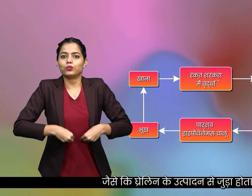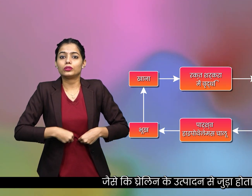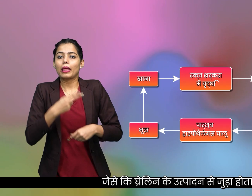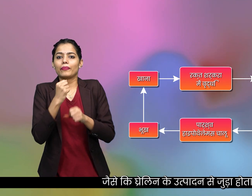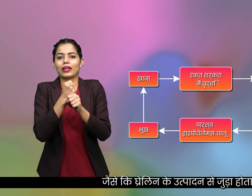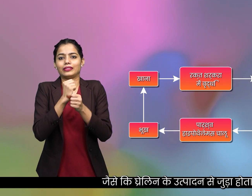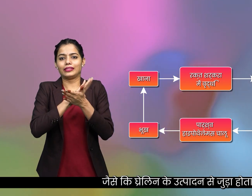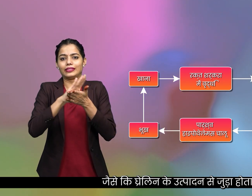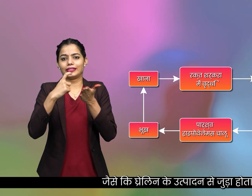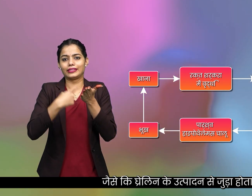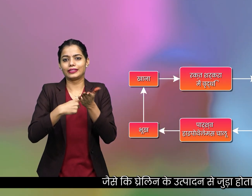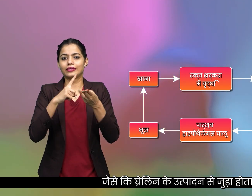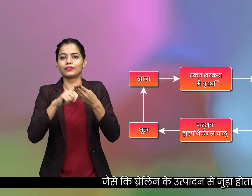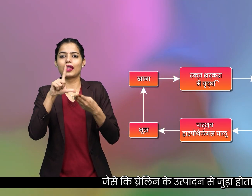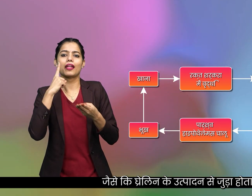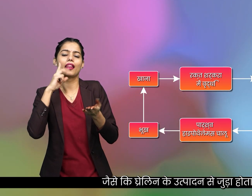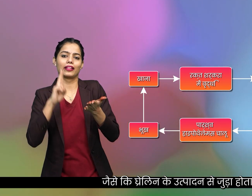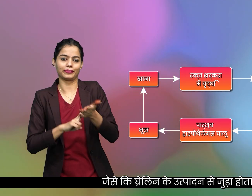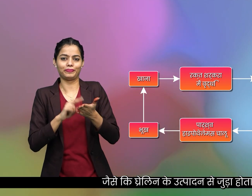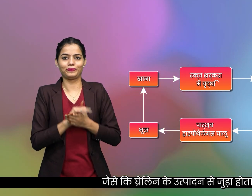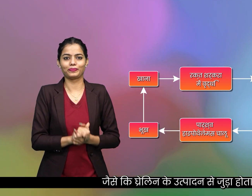जुड़ा होता है।